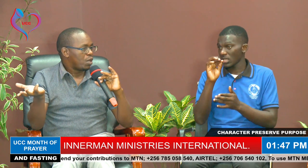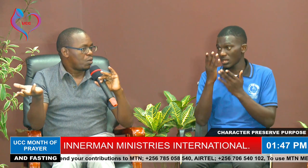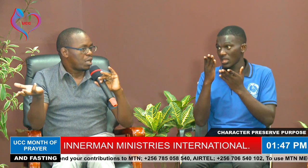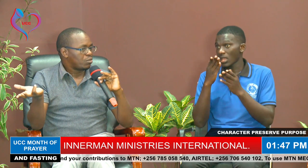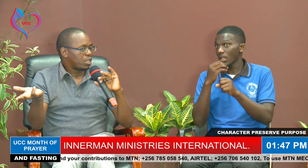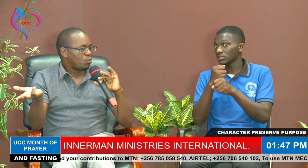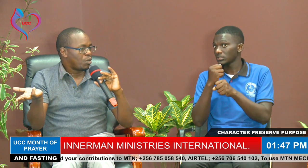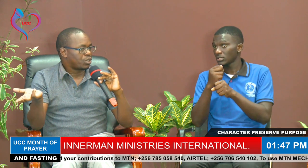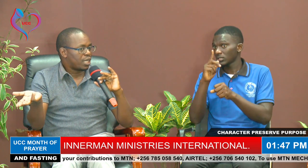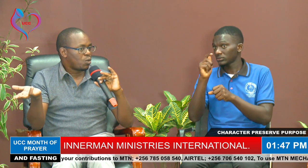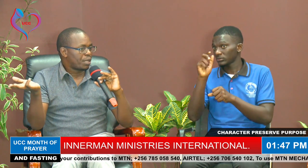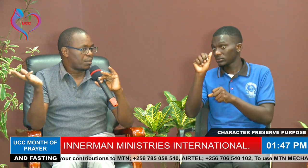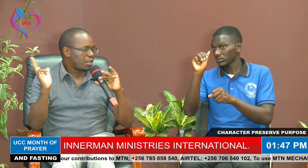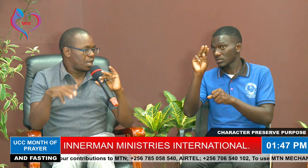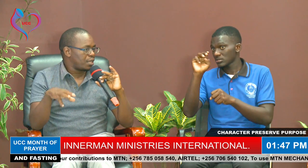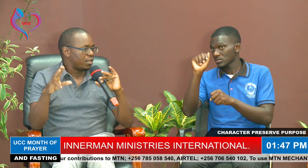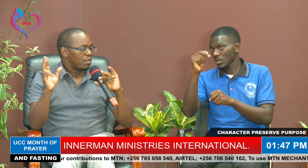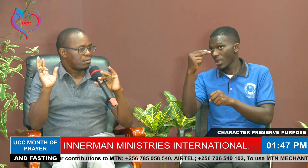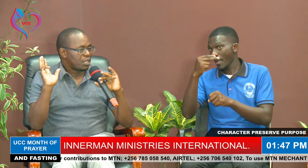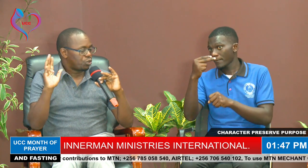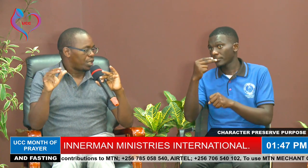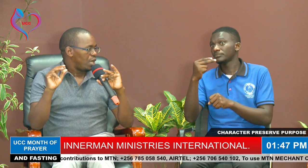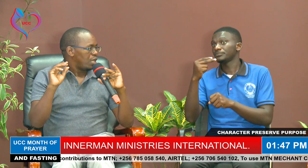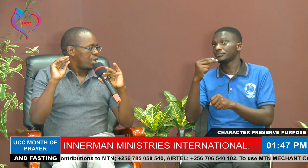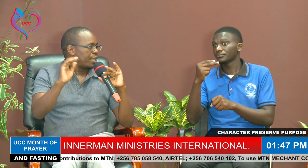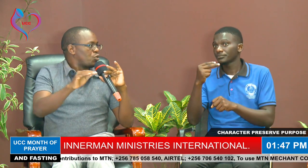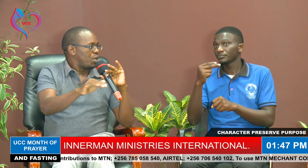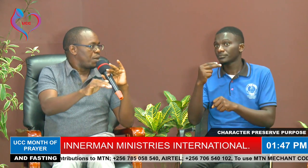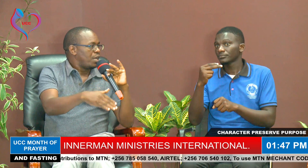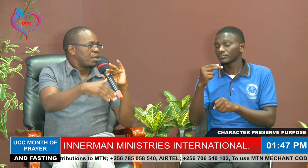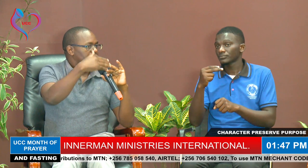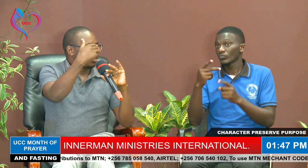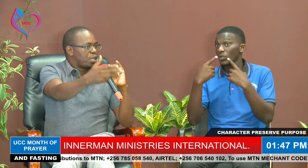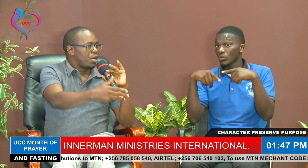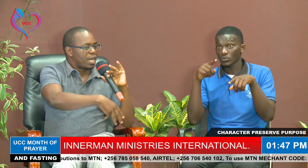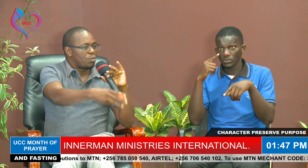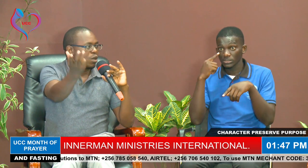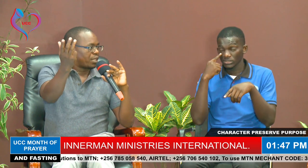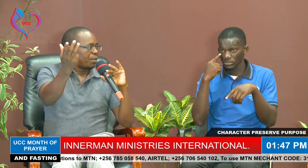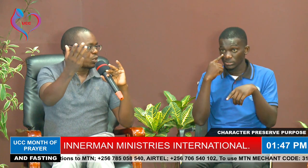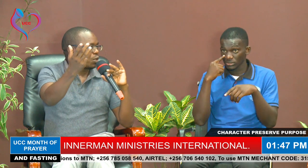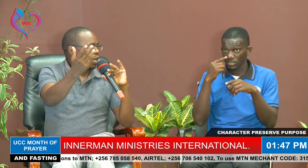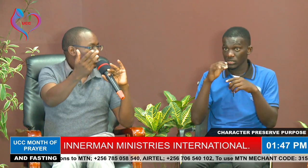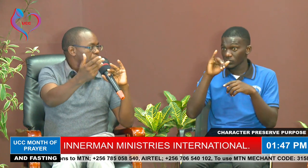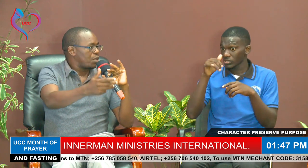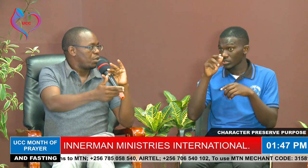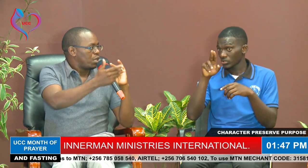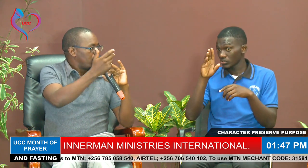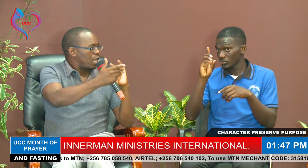muwala wa yali mukyala wa batabani bani ba Juda era naye tumulaba Juda bwagano mu abatabani wa asembayo